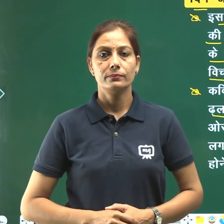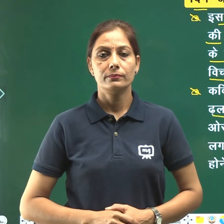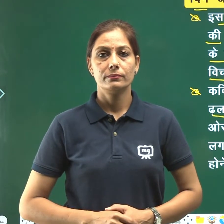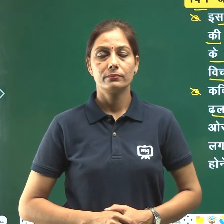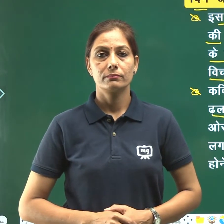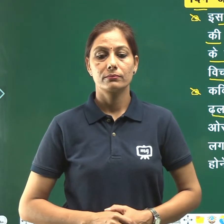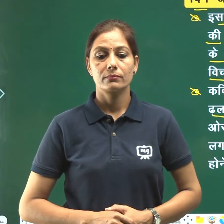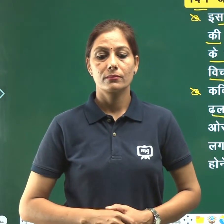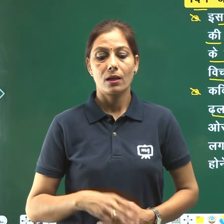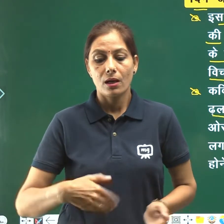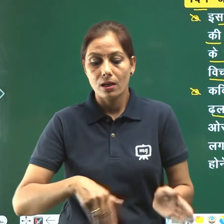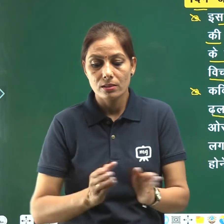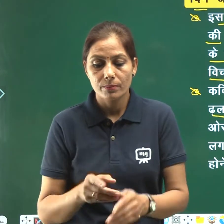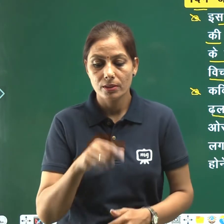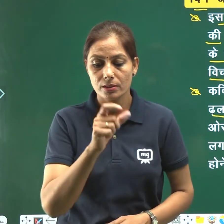पथिक